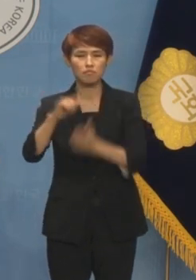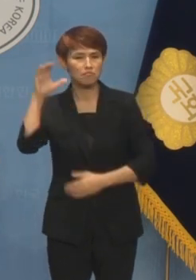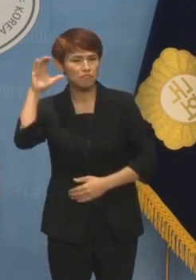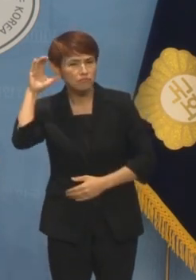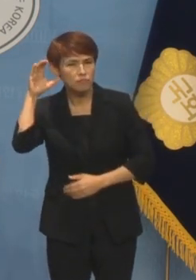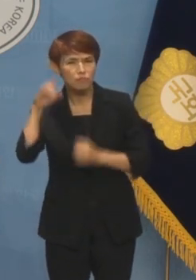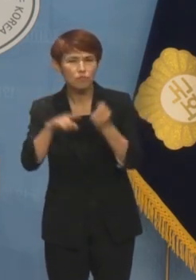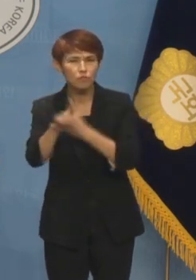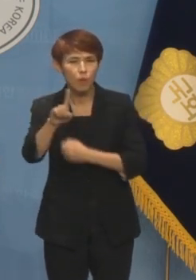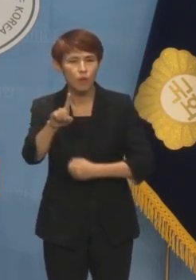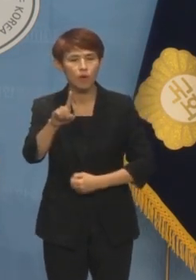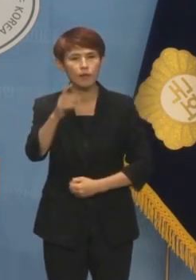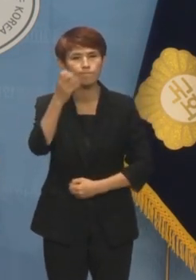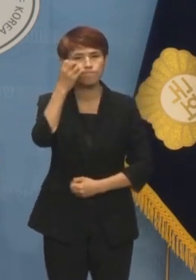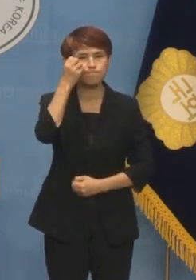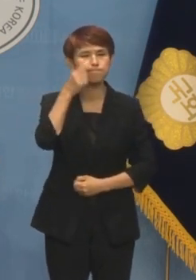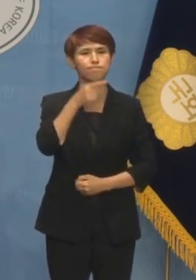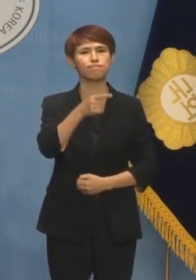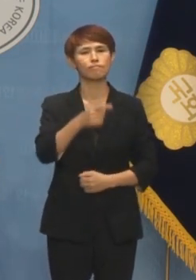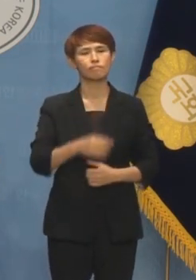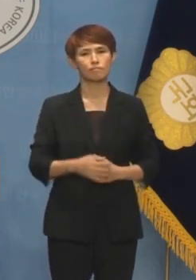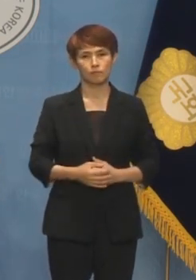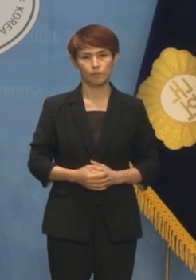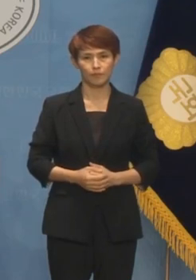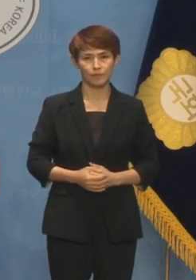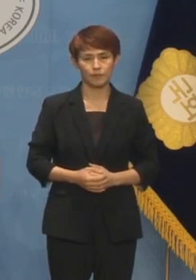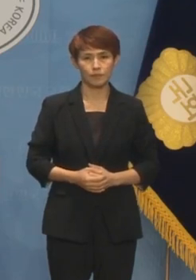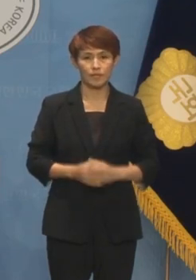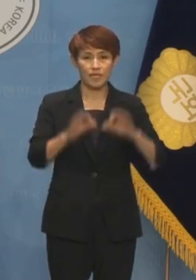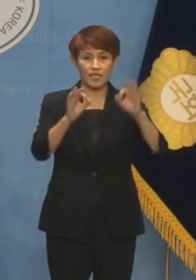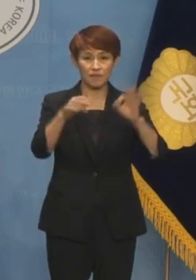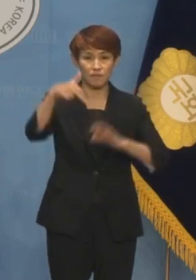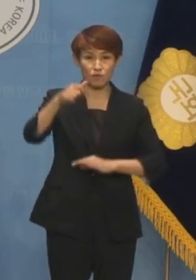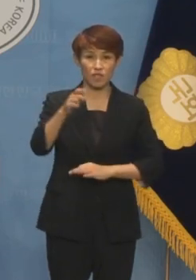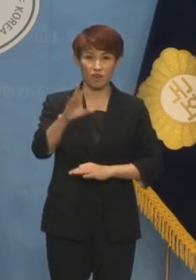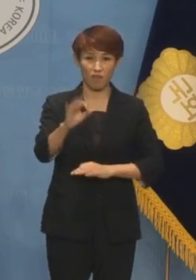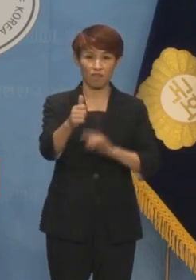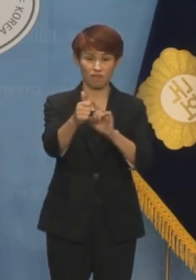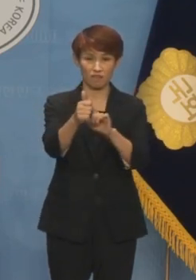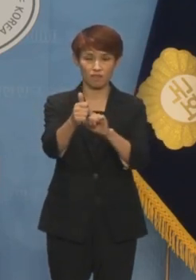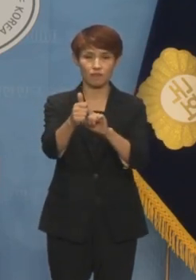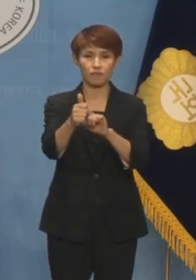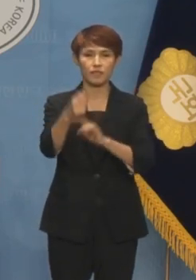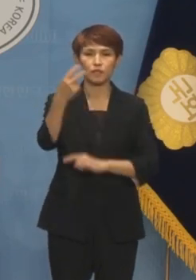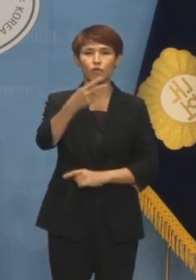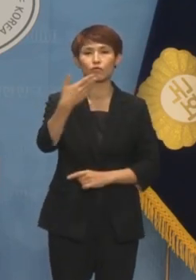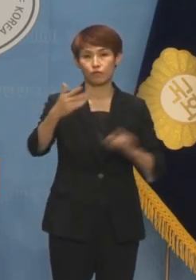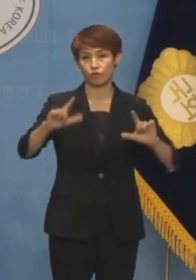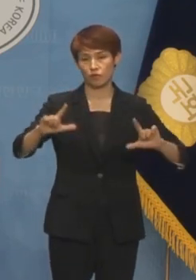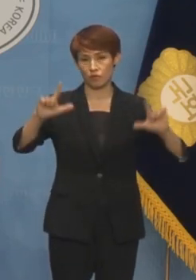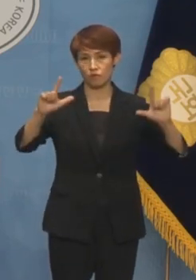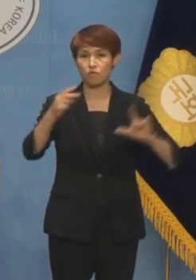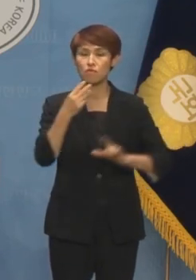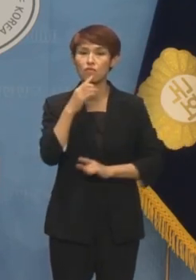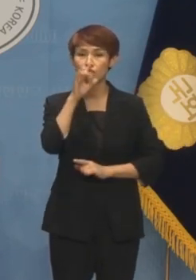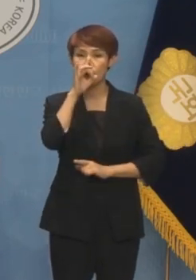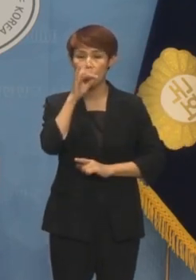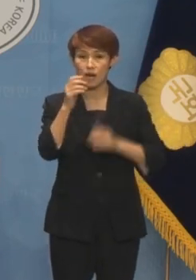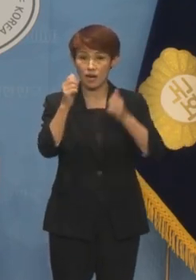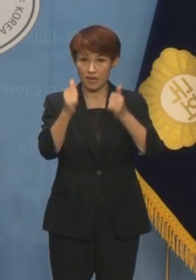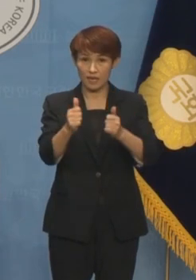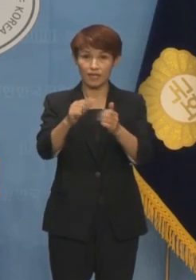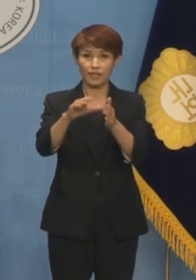그 저희를 의심할 수밖에 없습니다. 김주현 전 대검 차장은 2009년 서울중앙지검 3차장